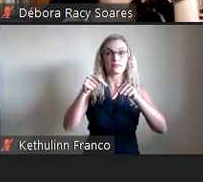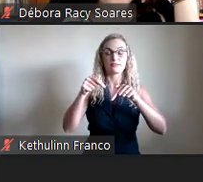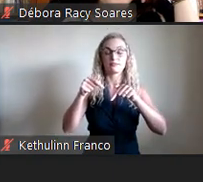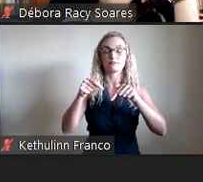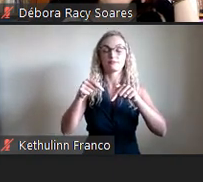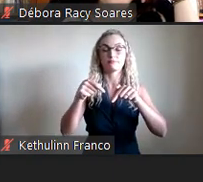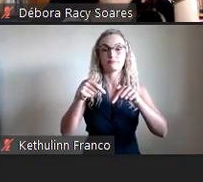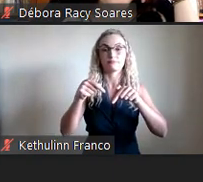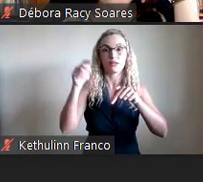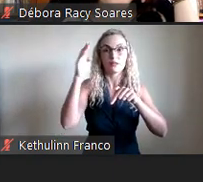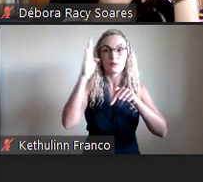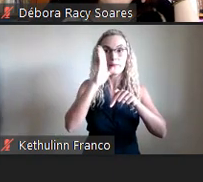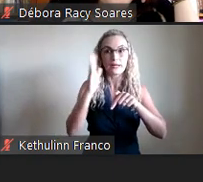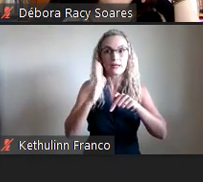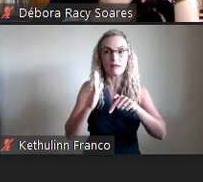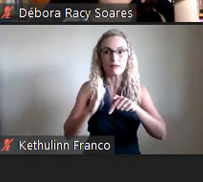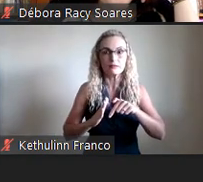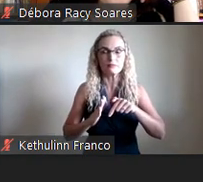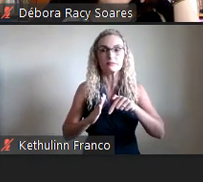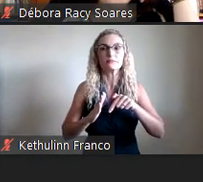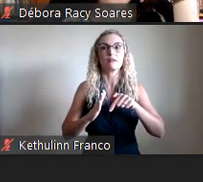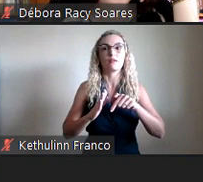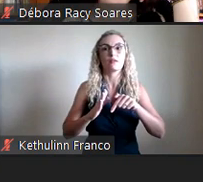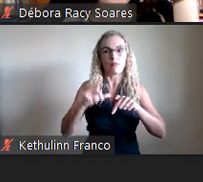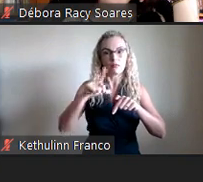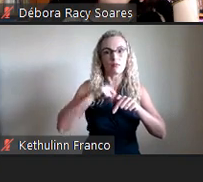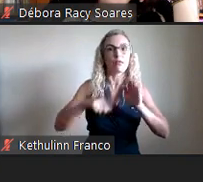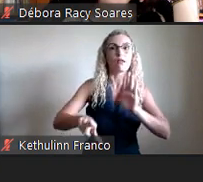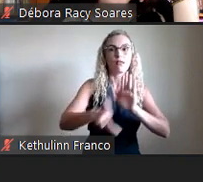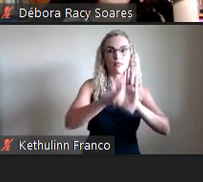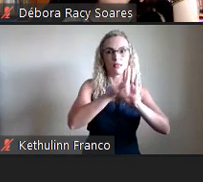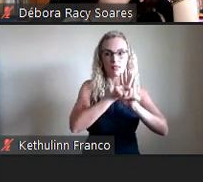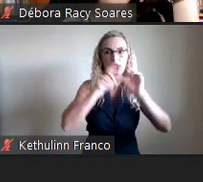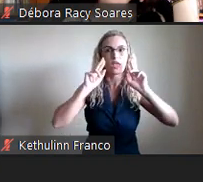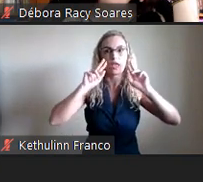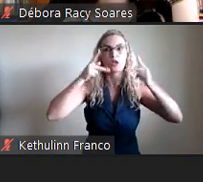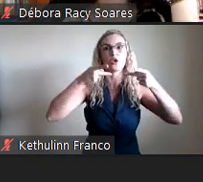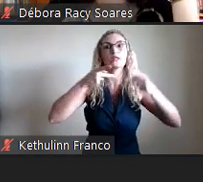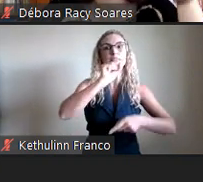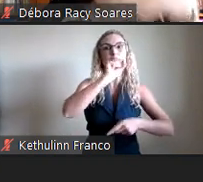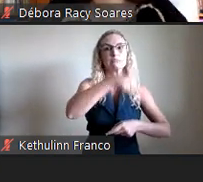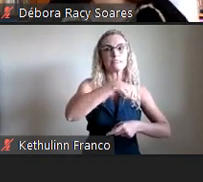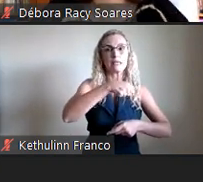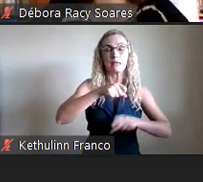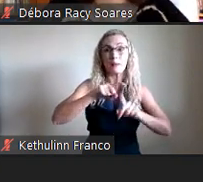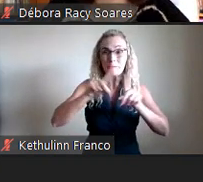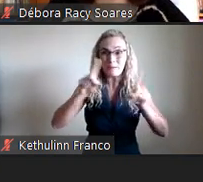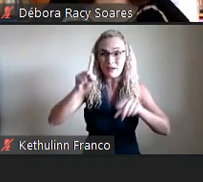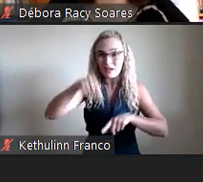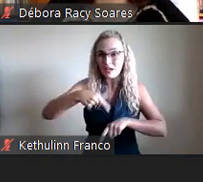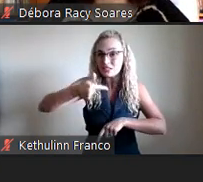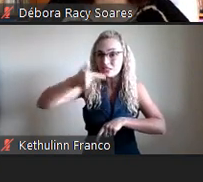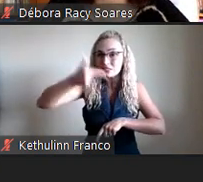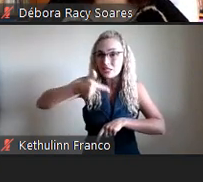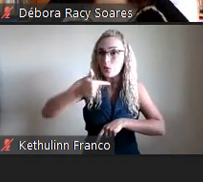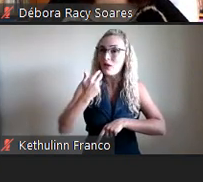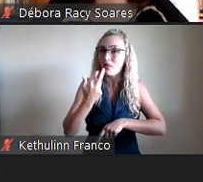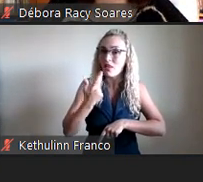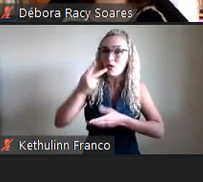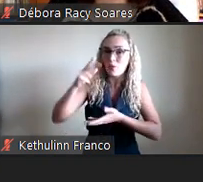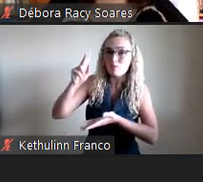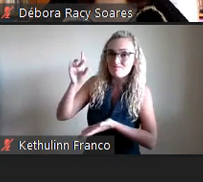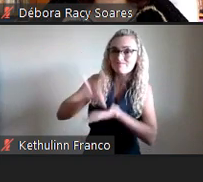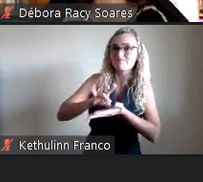a segunda língua oficial, né? É sempre bom nós lembrarmos disso, porque a mídia aí, infelizmente,